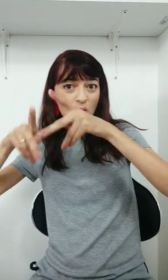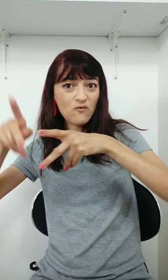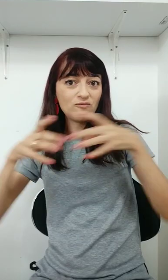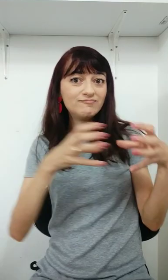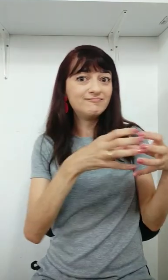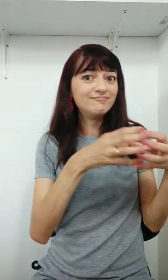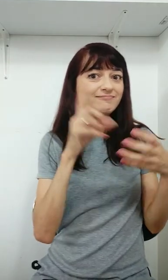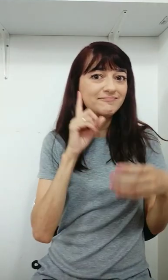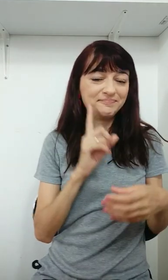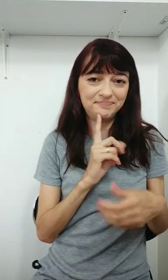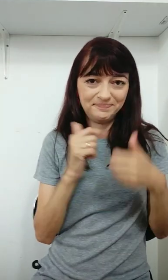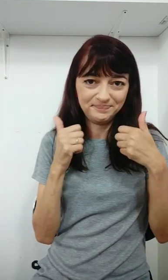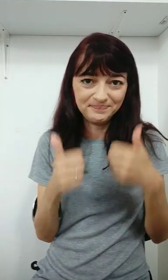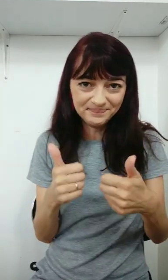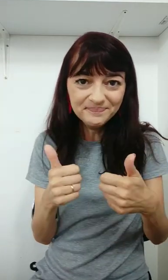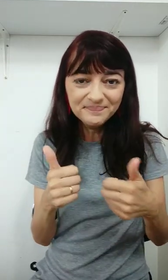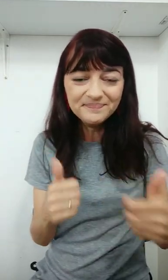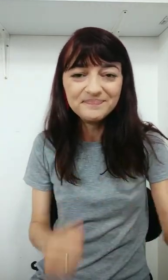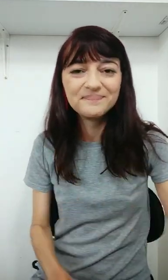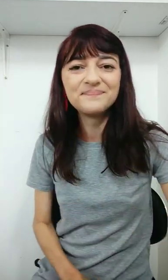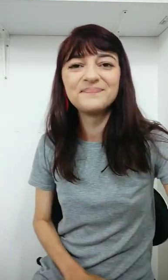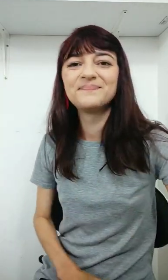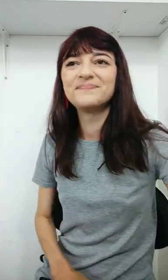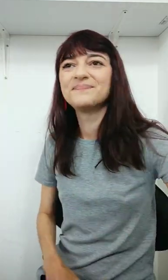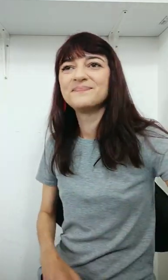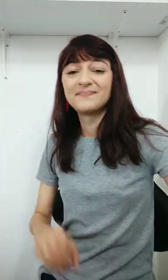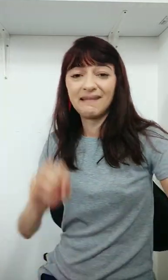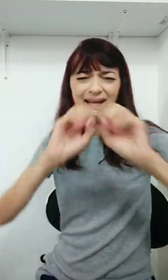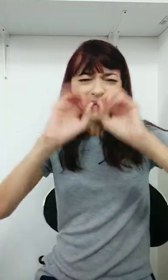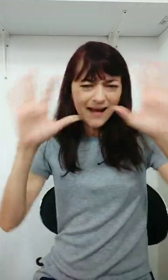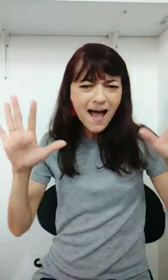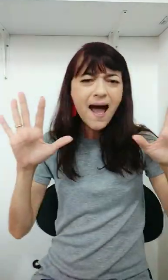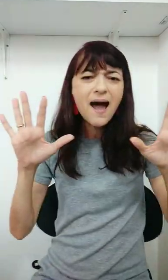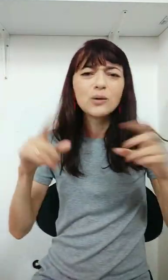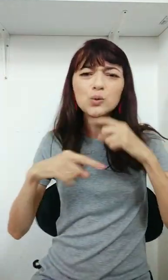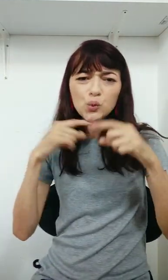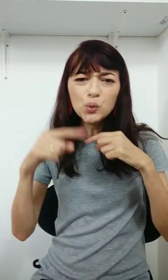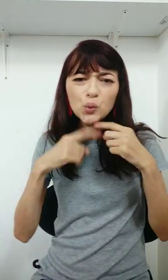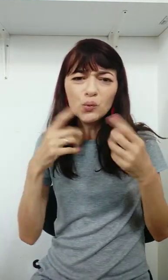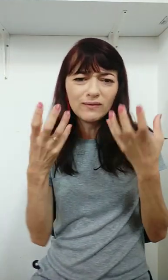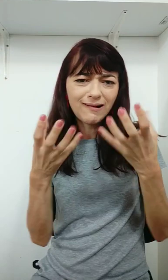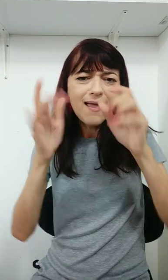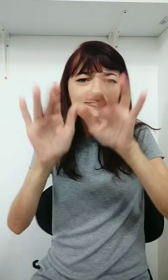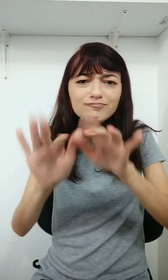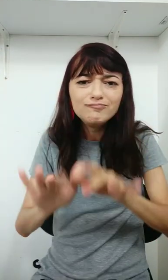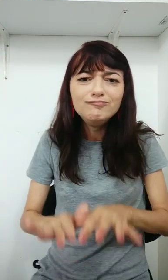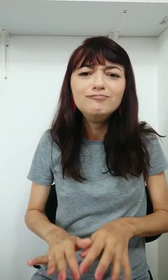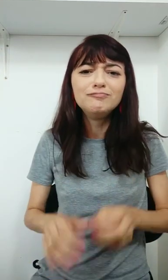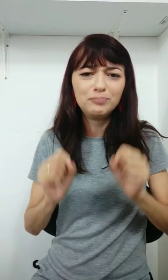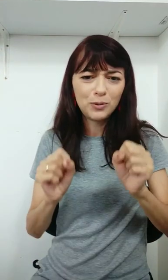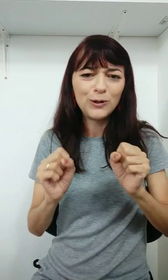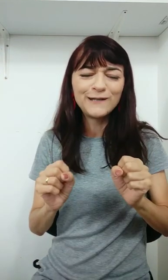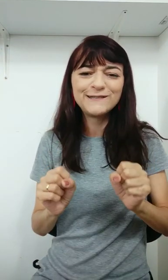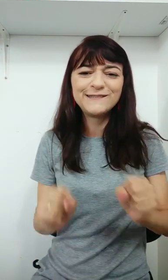tá bom? Vocês conseguem compreender agora a diferença entre povo surdo e comunidade surda? Se vocês tiverem alguma dúvida em